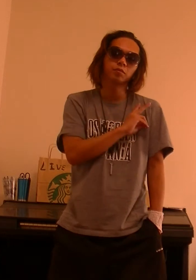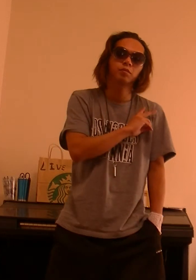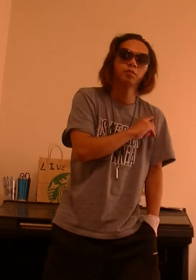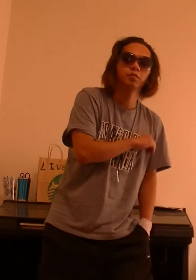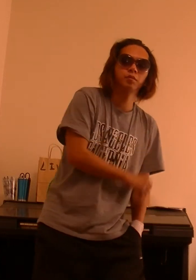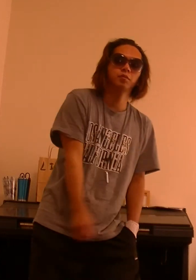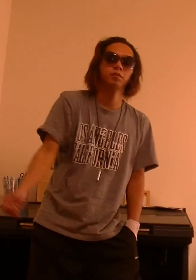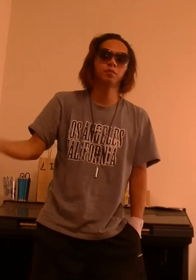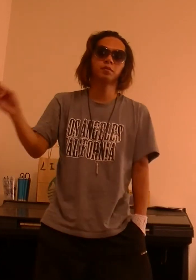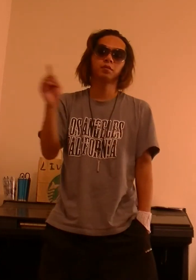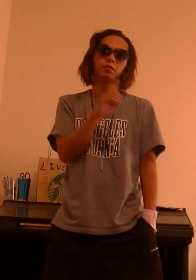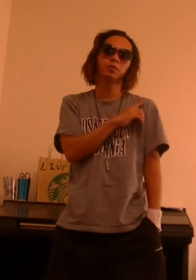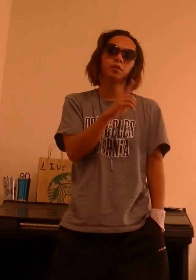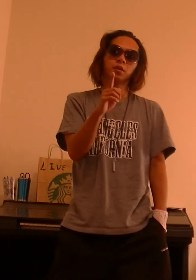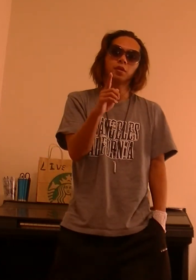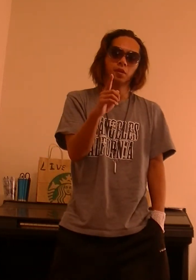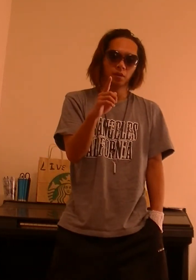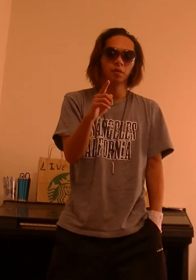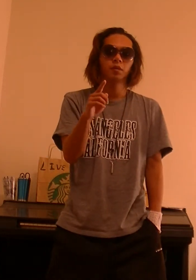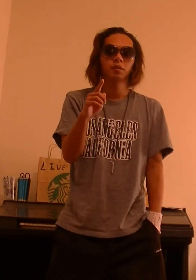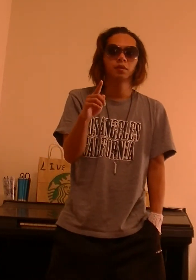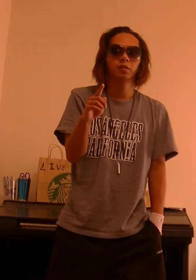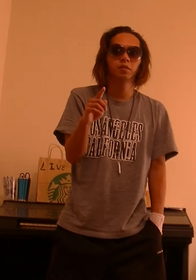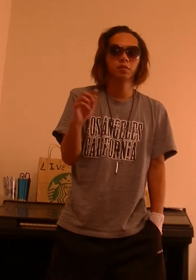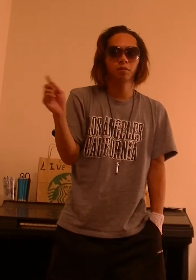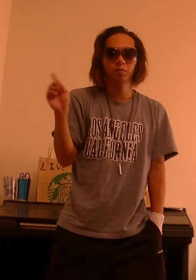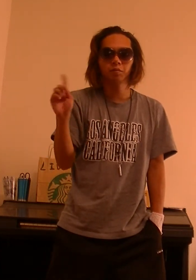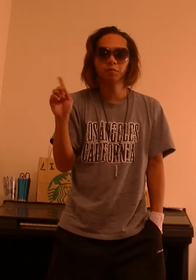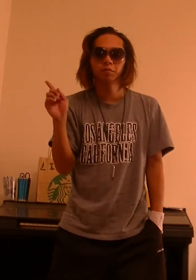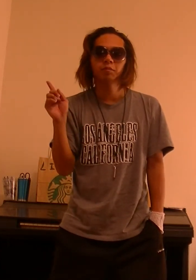一番大切なことは